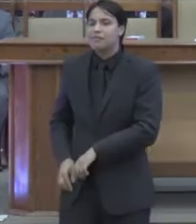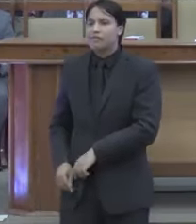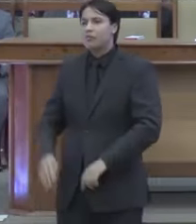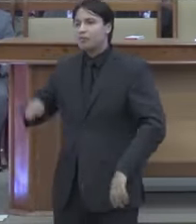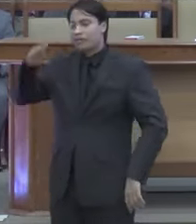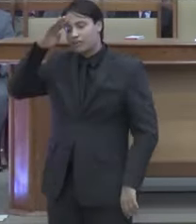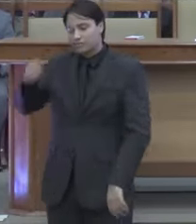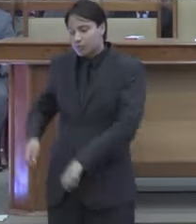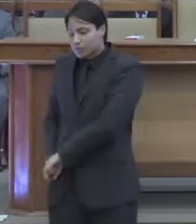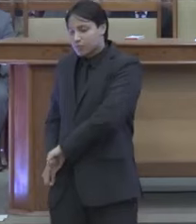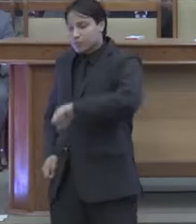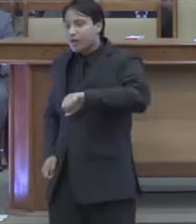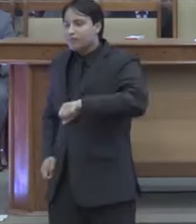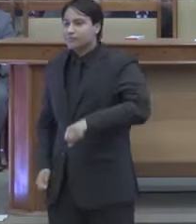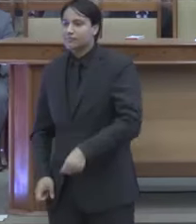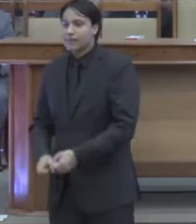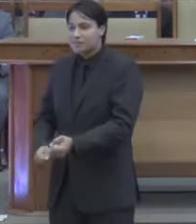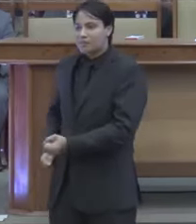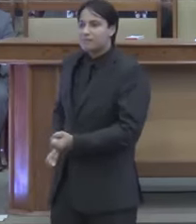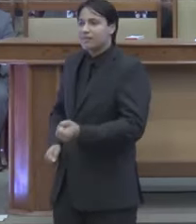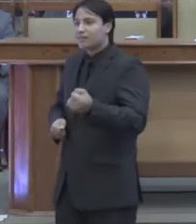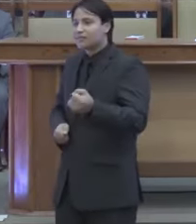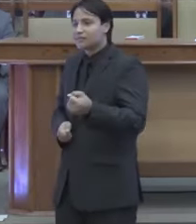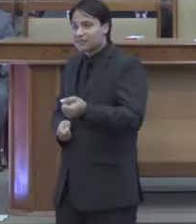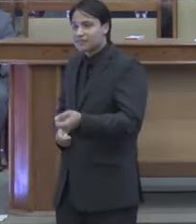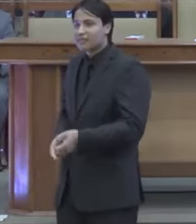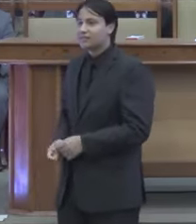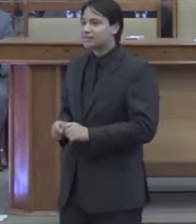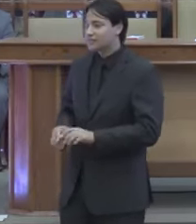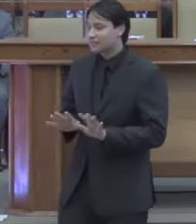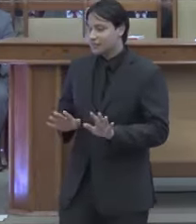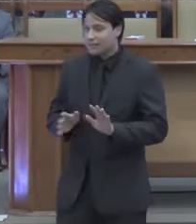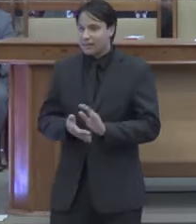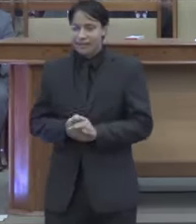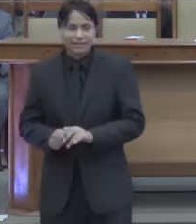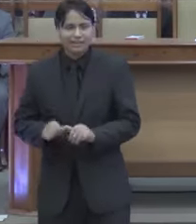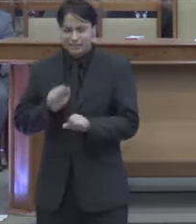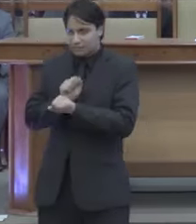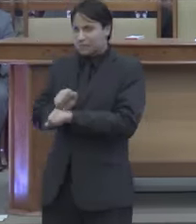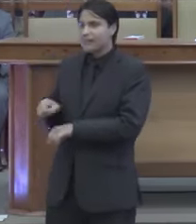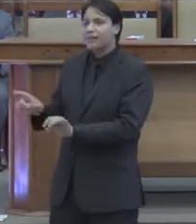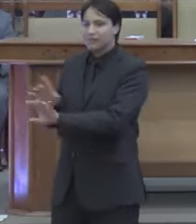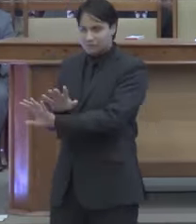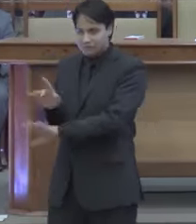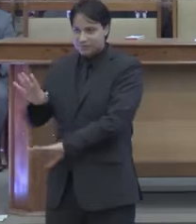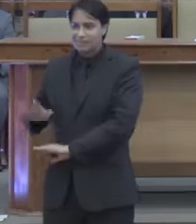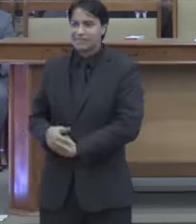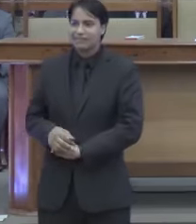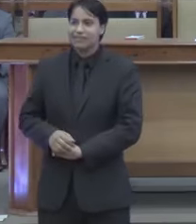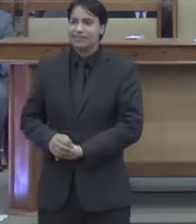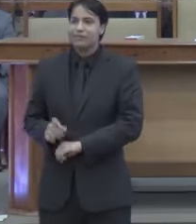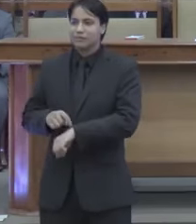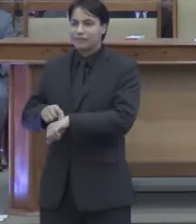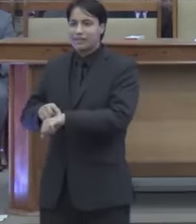lado, a lança: deixa eu terminar essa pregação dele aí, porque tem muita gente. Vamos prender ele só no término do